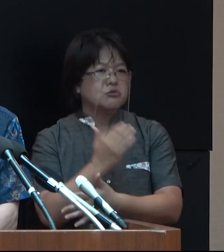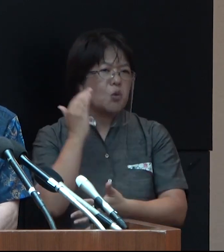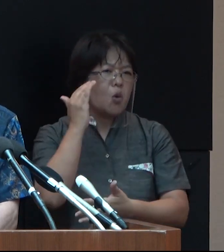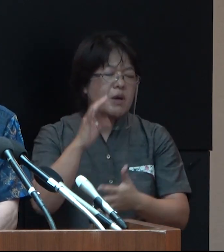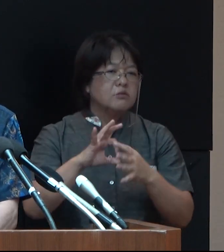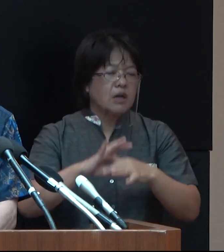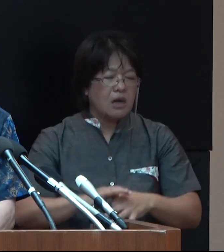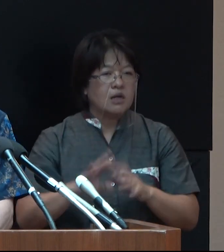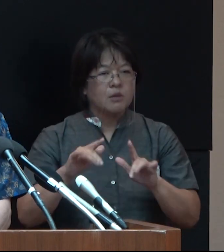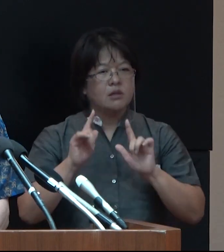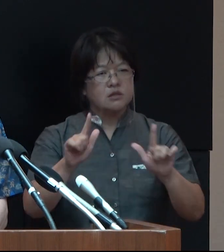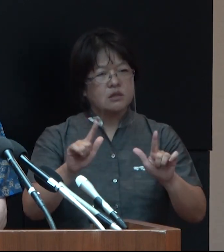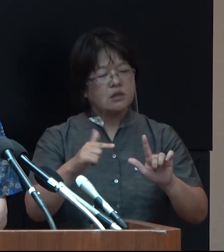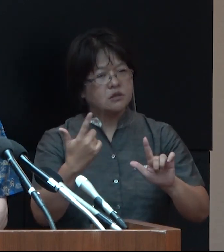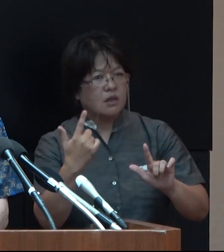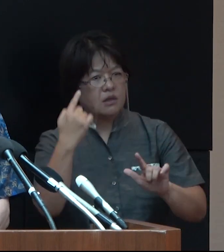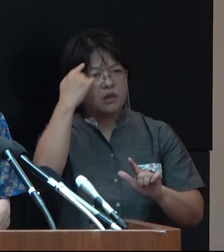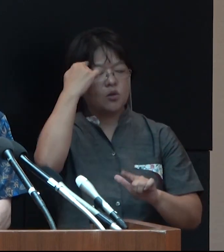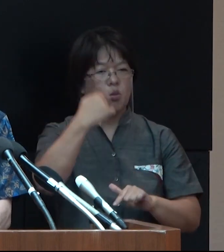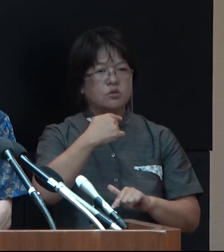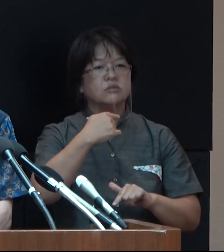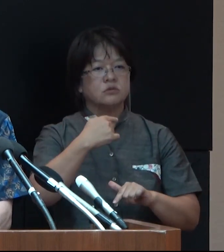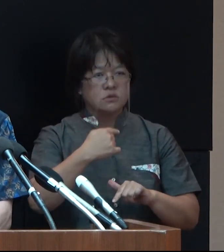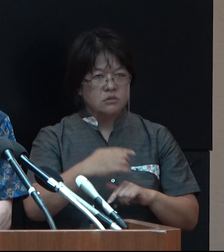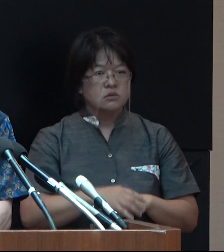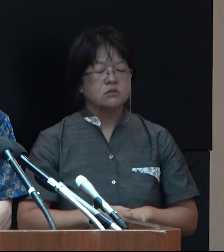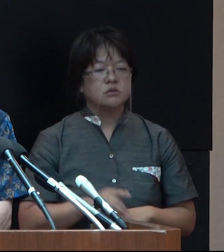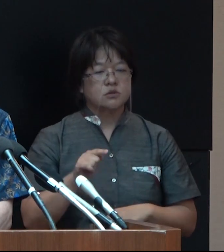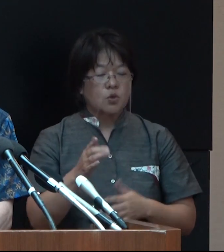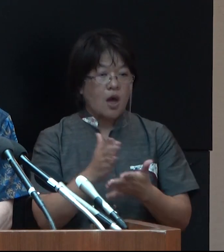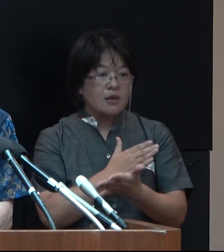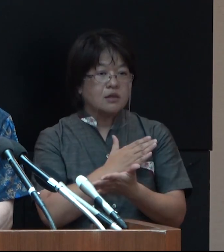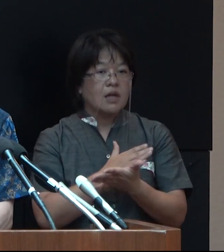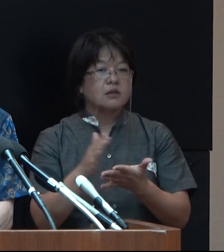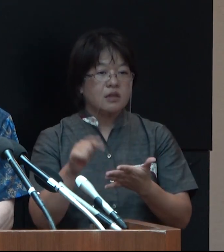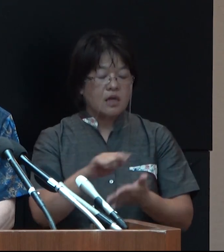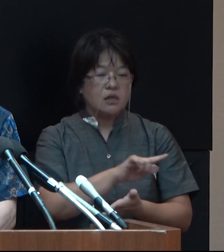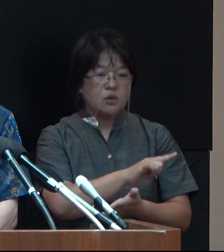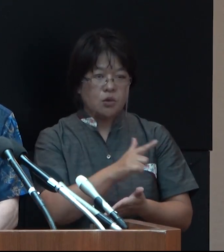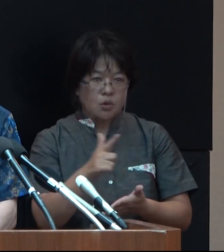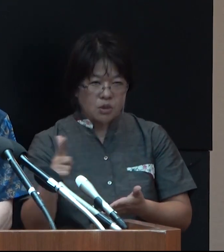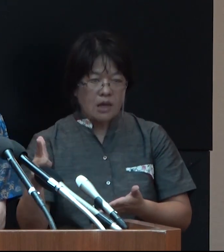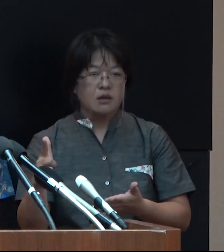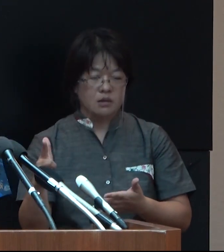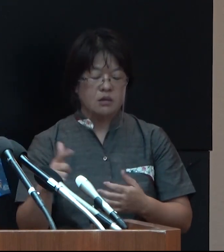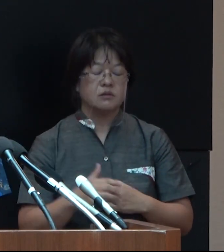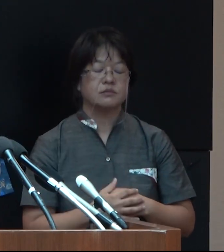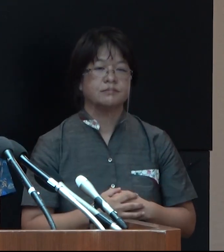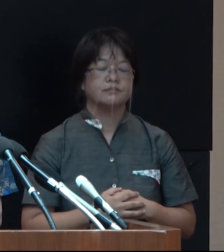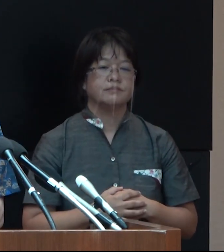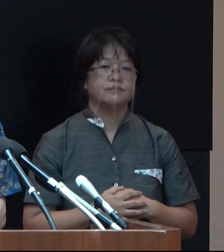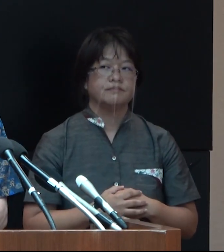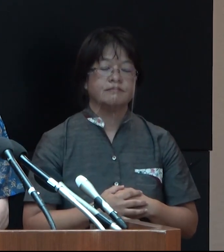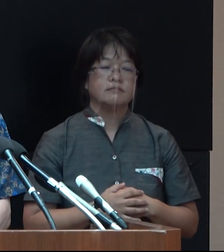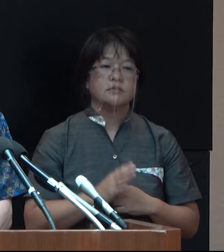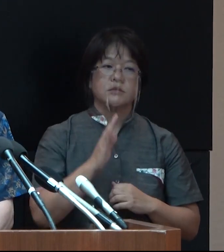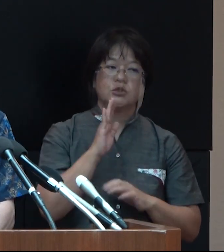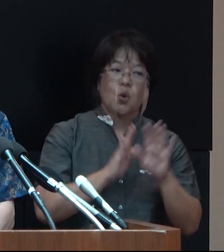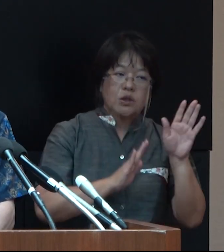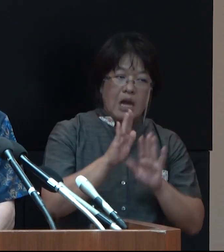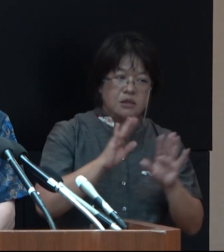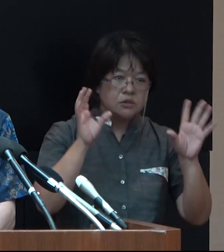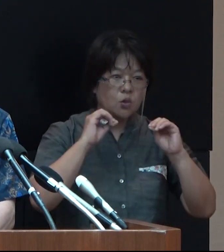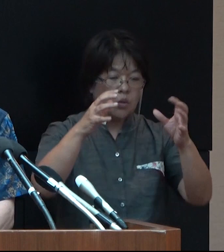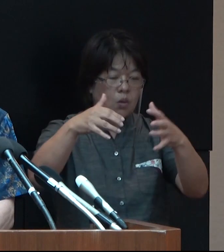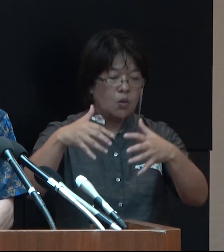ないかと、冷静に考えると、そこでそれぞれの実際の状況の情